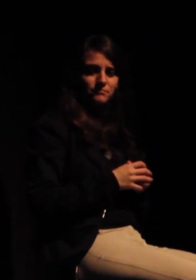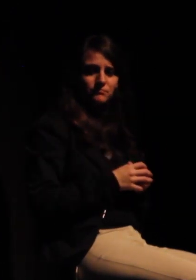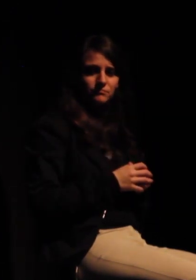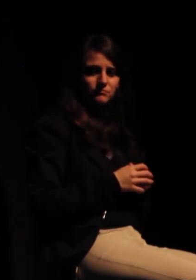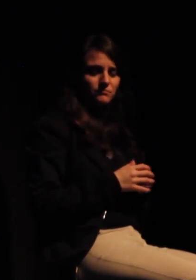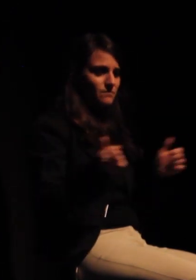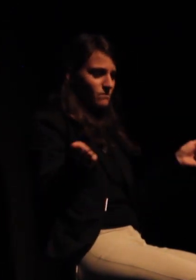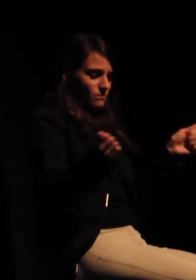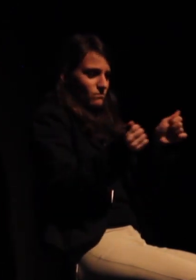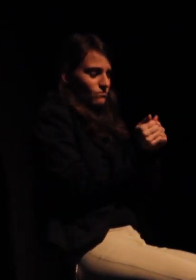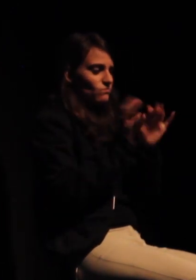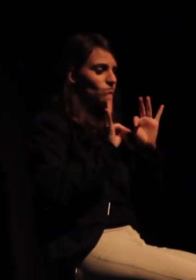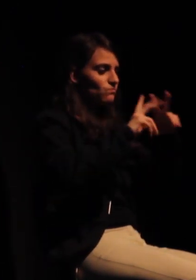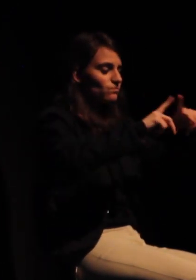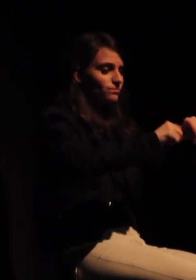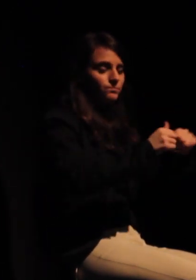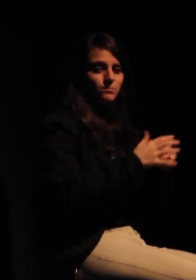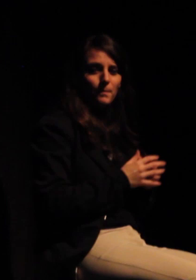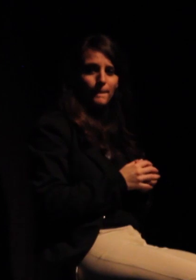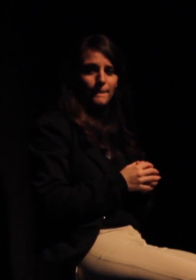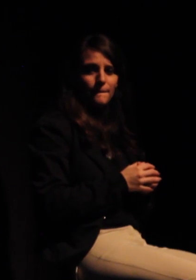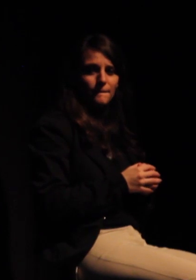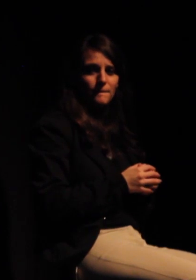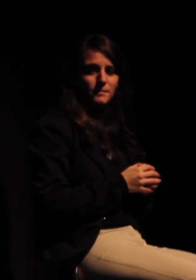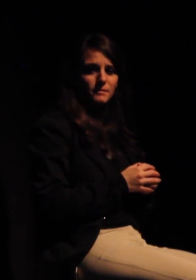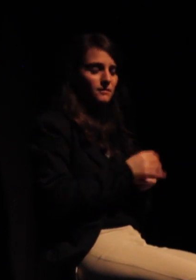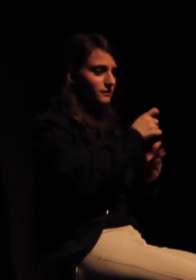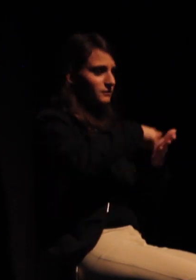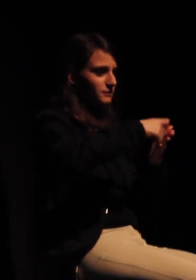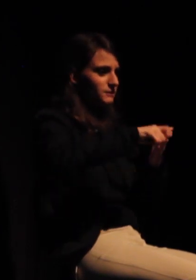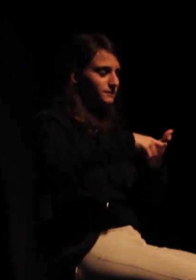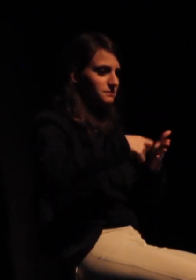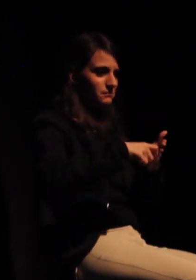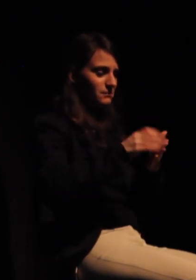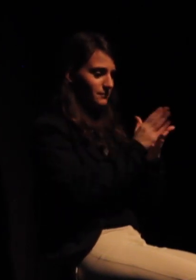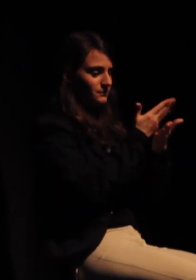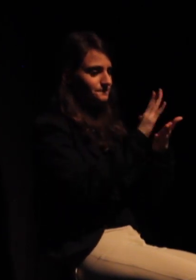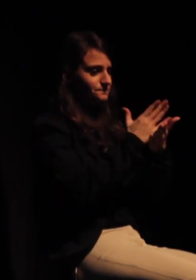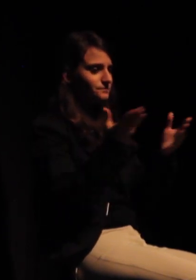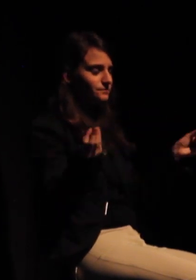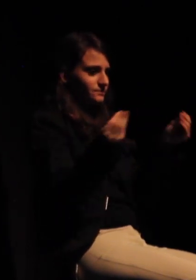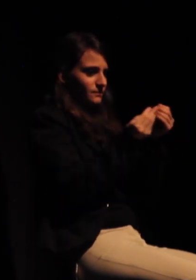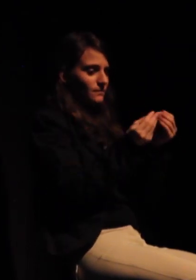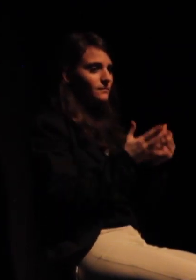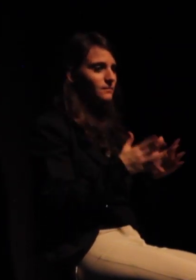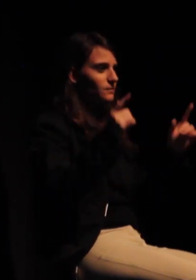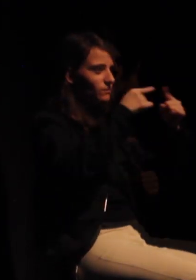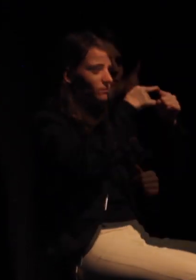Aí eu junto isso tudo. Na verdade, eu escrevo tudo isolado e eu estendo